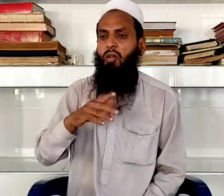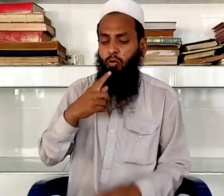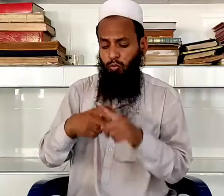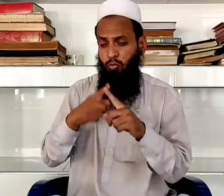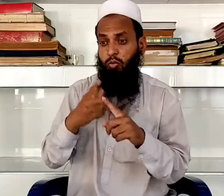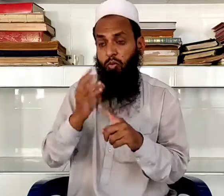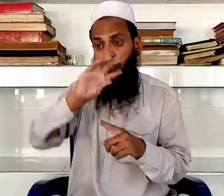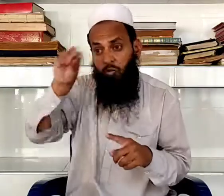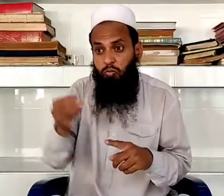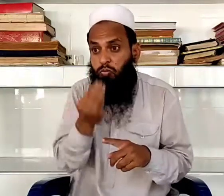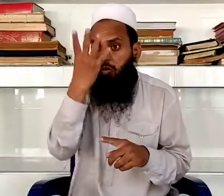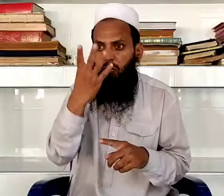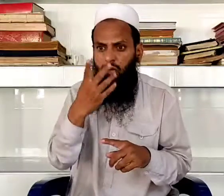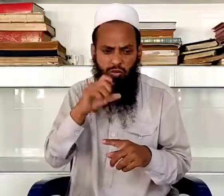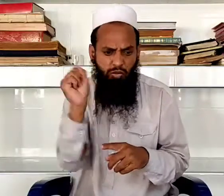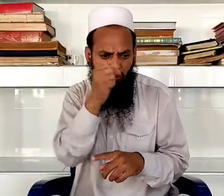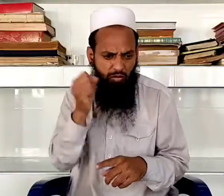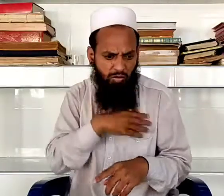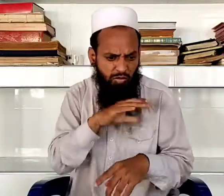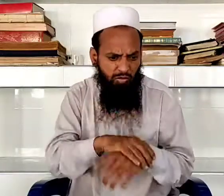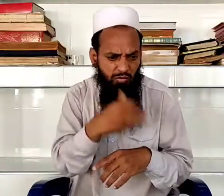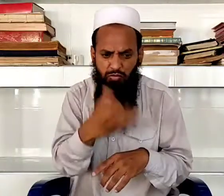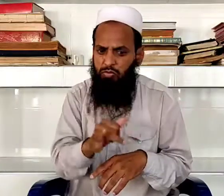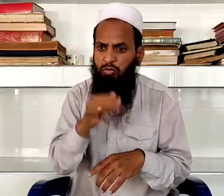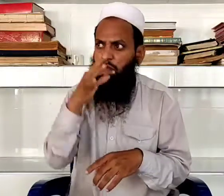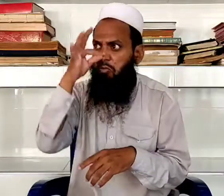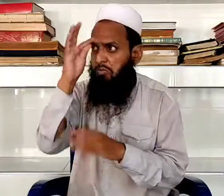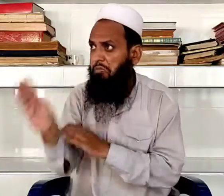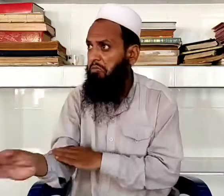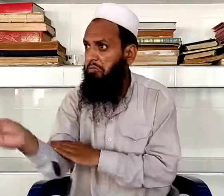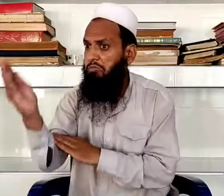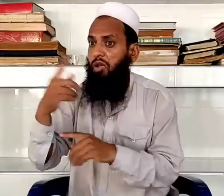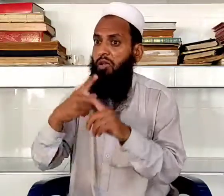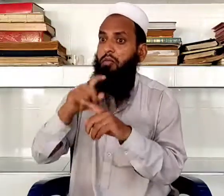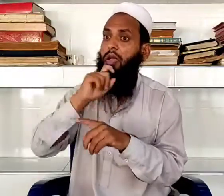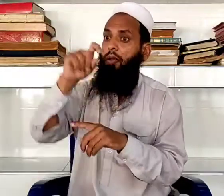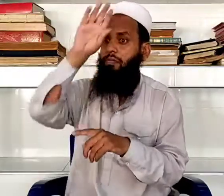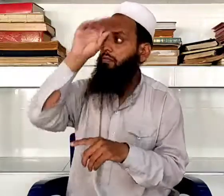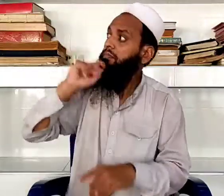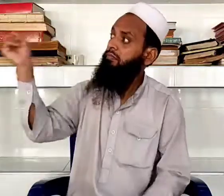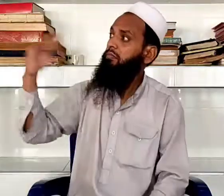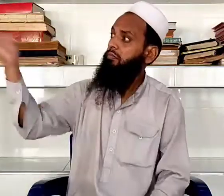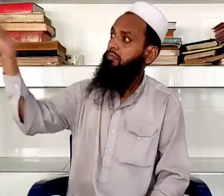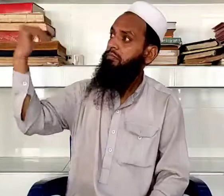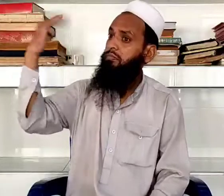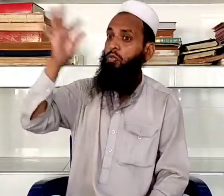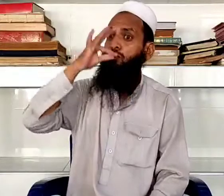ਬਿਆਨ ਕਰ ਦੇਣਾ। ਸੈਯਦਨਾ ਅਲੀ ਬਿਨ ਮੁਰਤਜ਼ਾ ਰਜ਼ੀ ਅੱਲਾਹੁ ਤਾਲਾ ਅਨਹੁ ਦੀ ਇੱਕ ਬੇਟੀ ਦਾ ਨਾਮ ਜ਼ੈਨਬ ਕੁਬਰਾ ਹੈ, ਇੱਕ ਬੇਟੀ ਦਾ ਨਾਮ ਉਮੇ ਕੁਲਸੂਮ